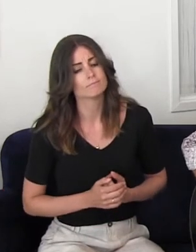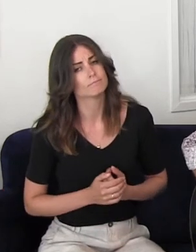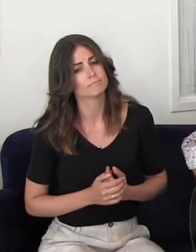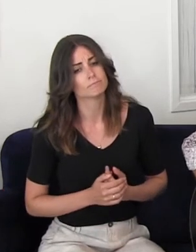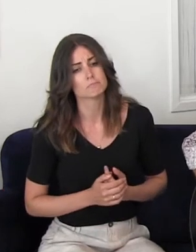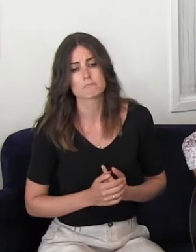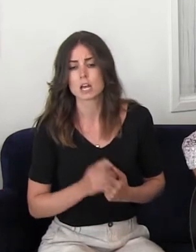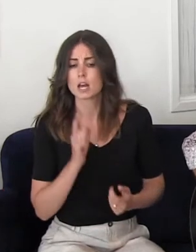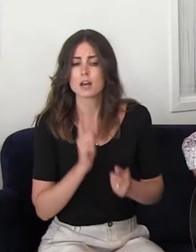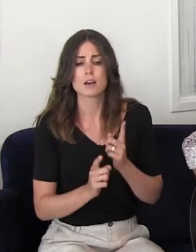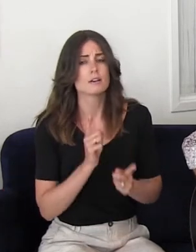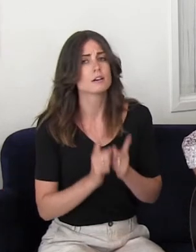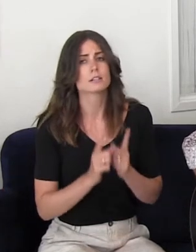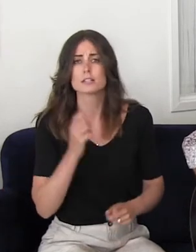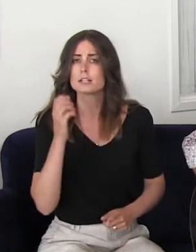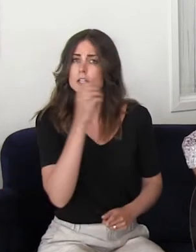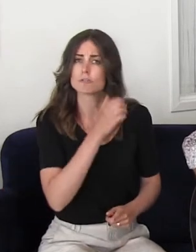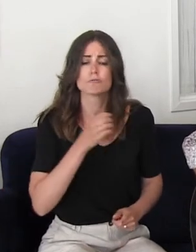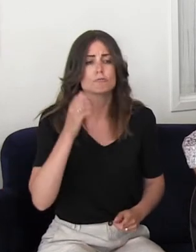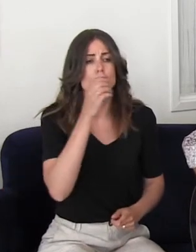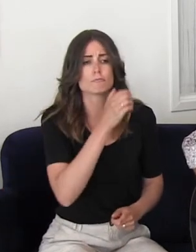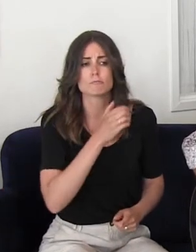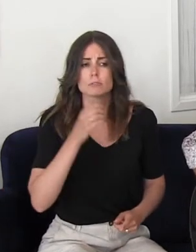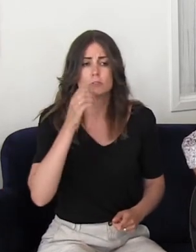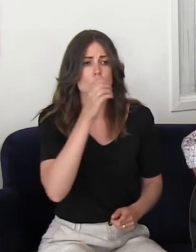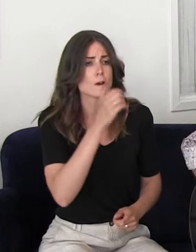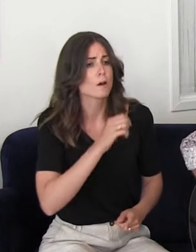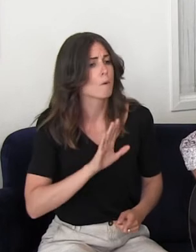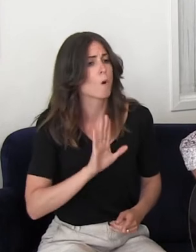Kanske söp han bort en skör talang